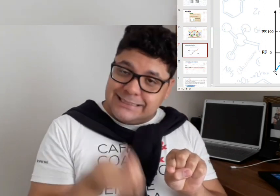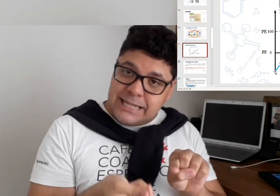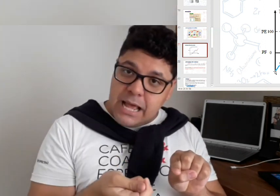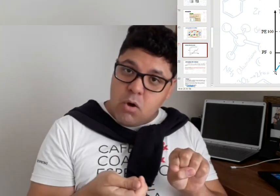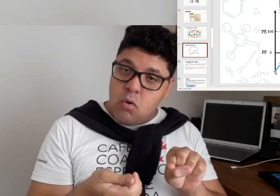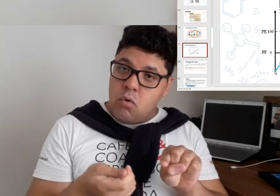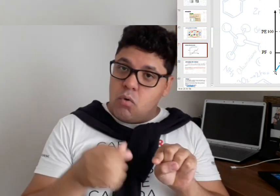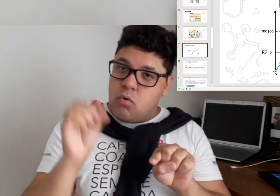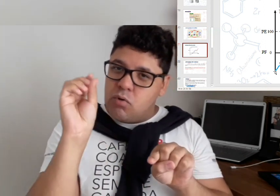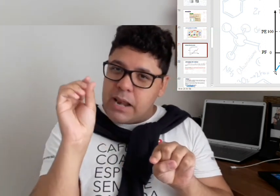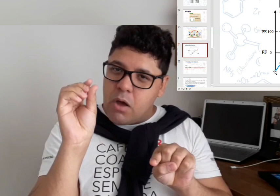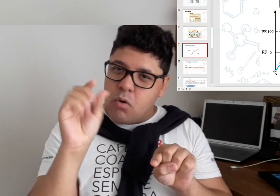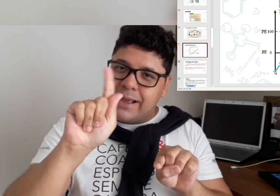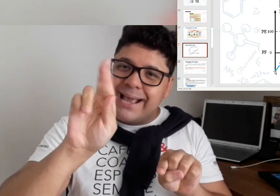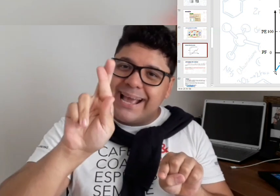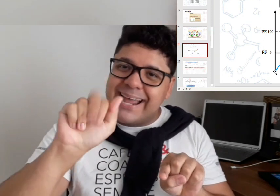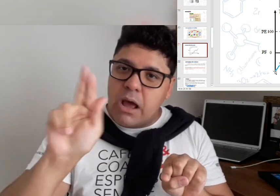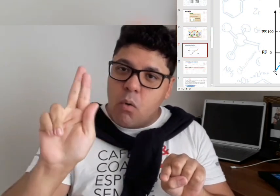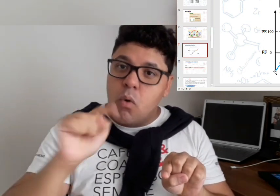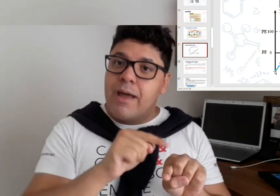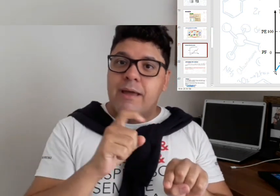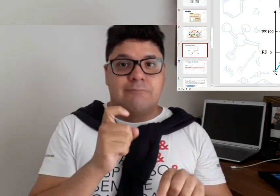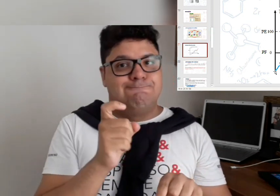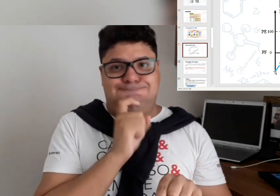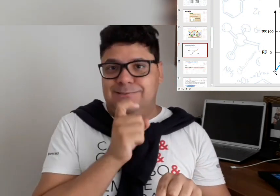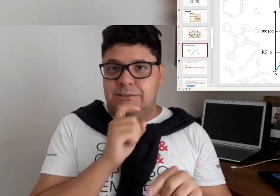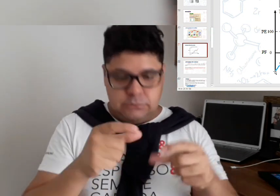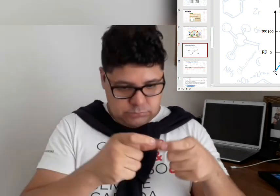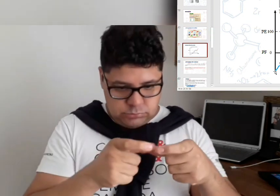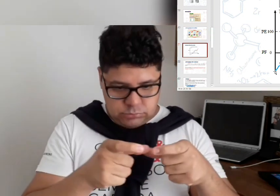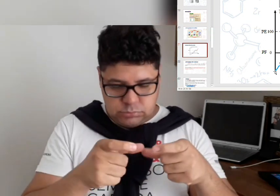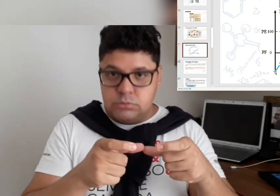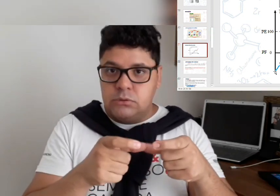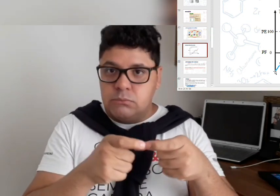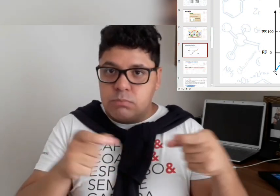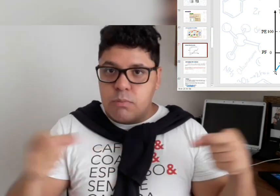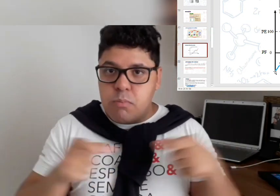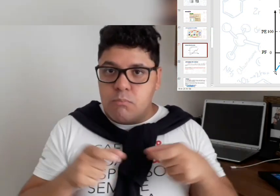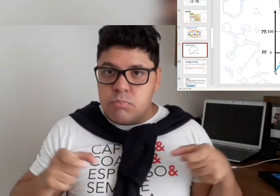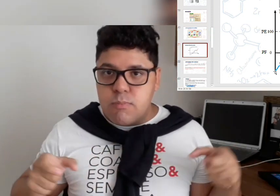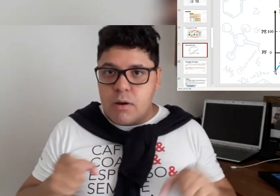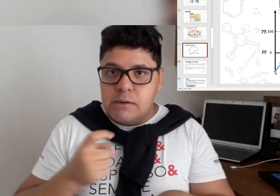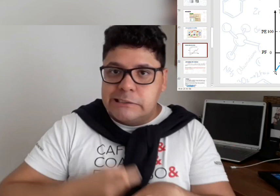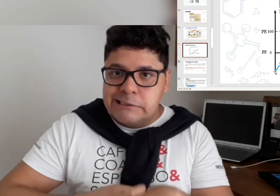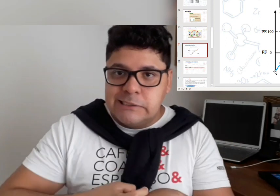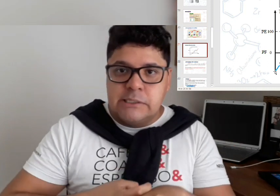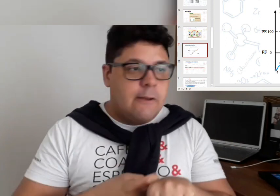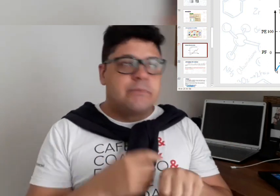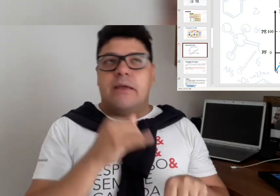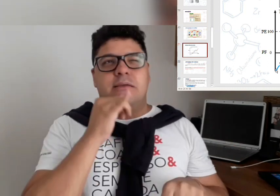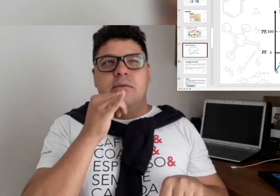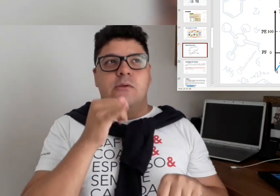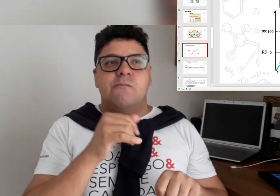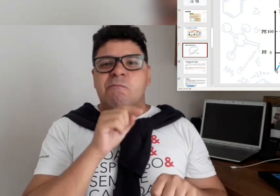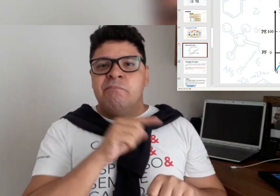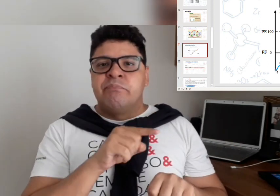o gelo, tá? Então, ó, pegamos a água lá em 80 graus negativos. Aí agora a gente vai começar a